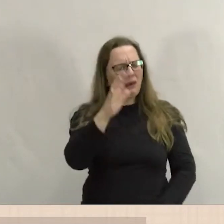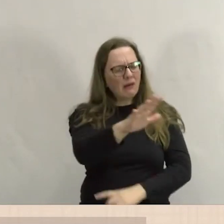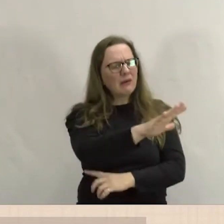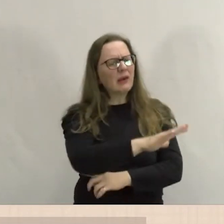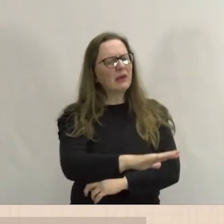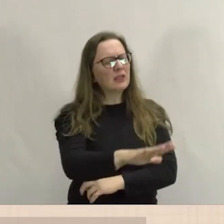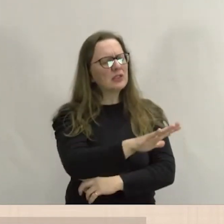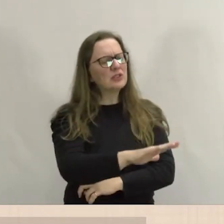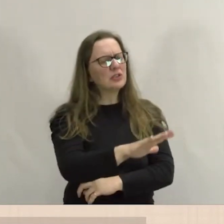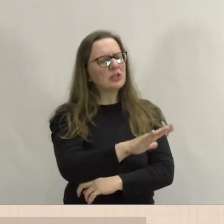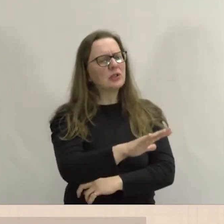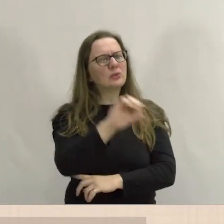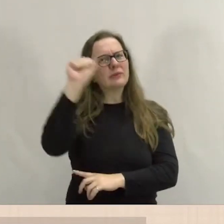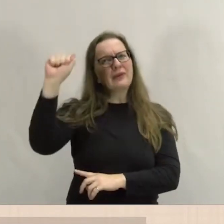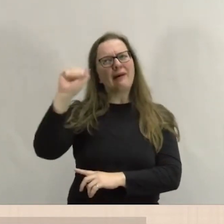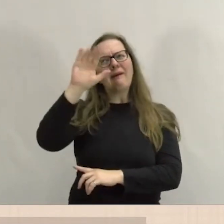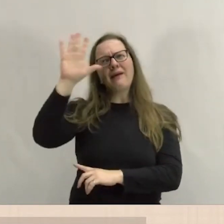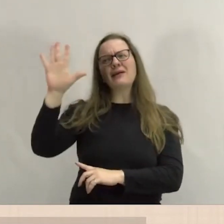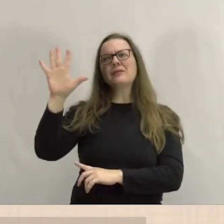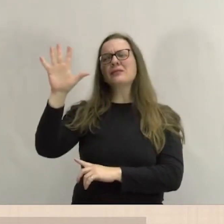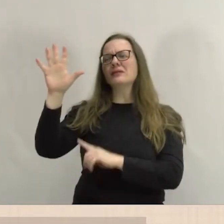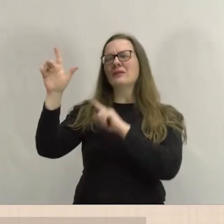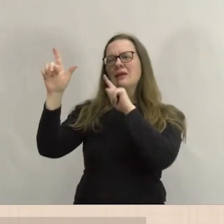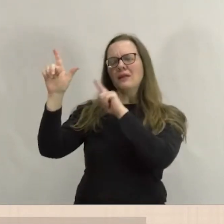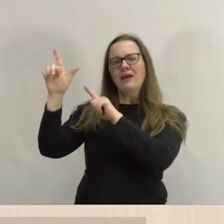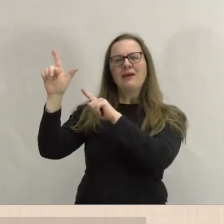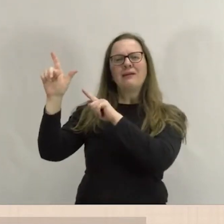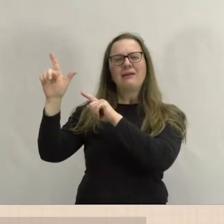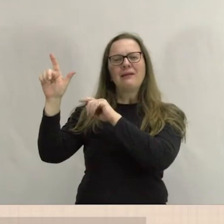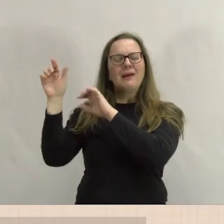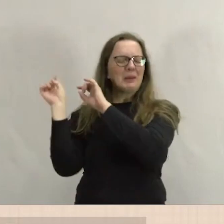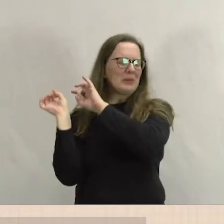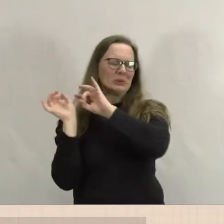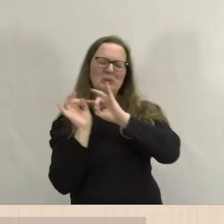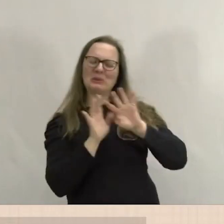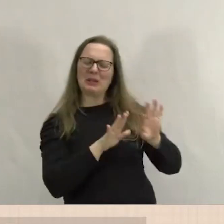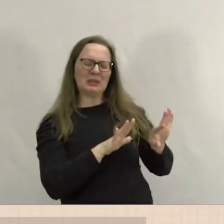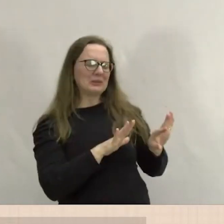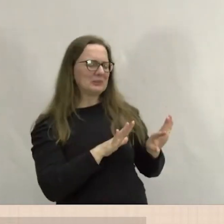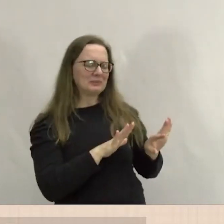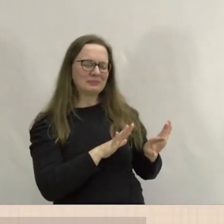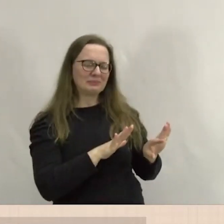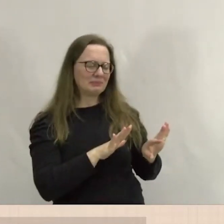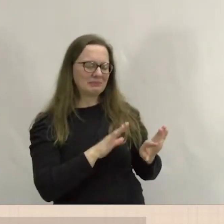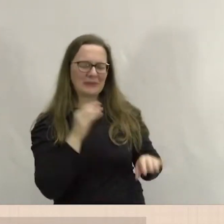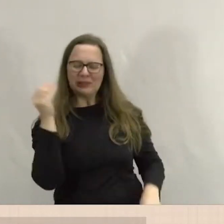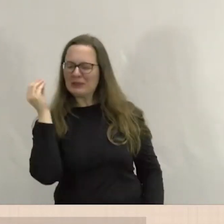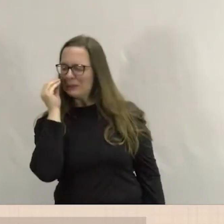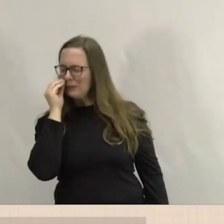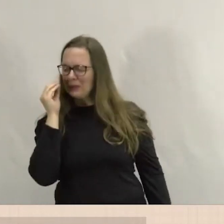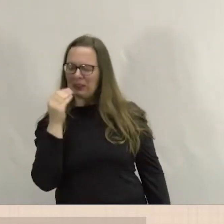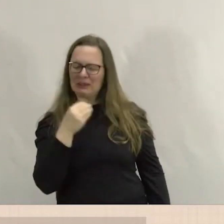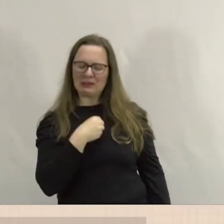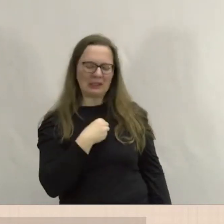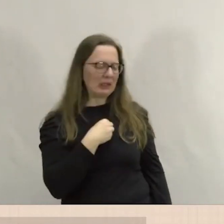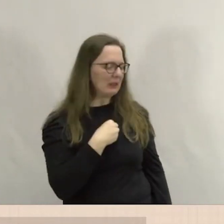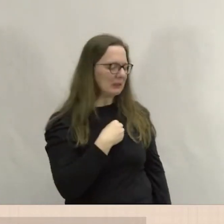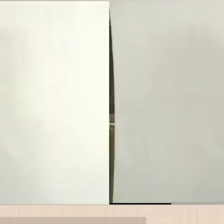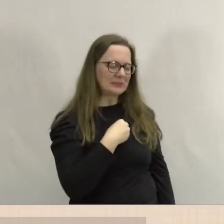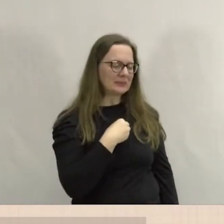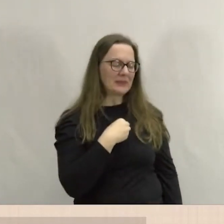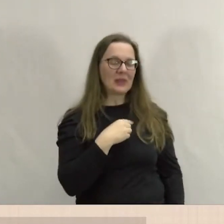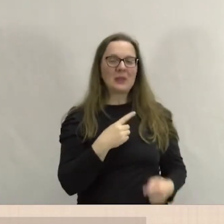Dentre eles cito Fígelo, Hermógenes. Irmãos, todos da Ásia. Ele gastou